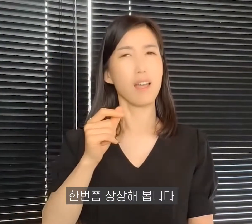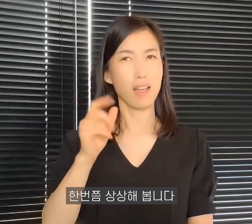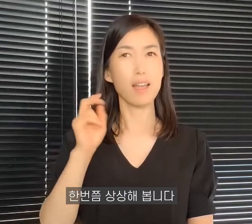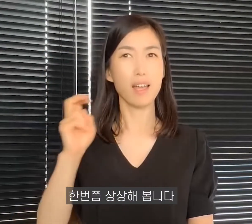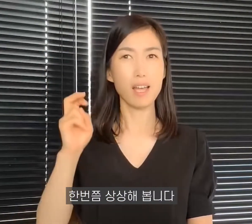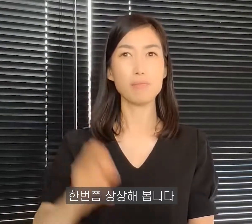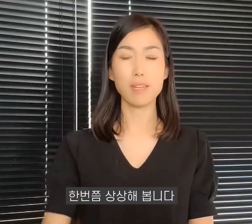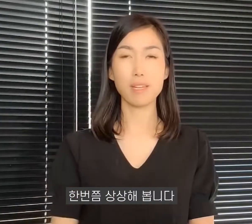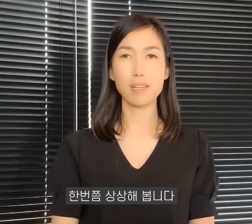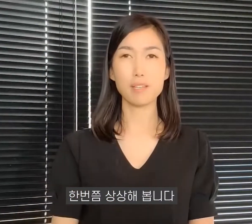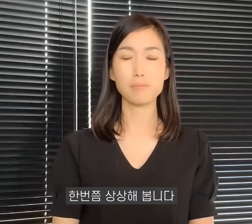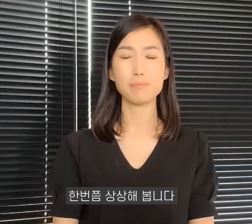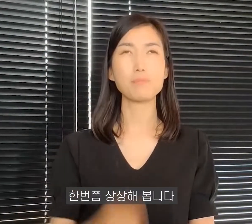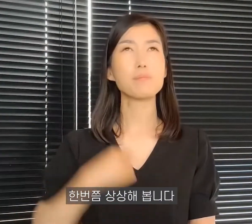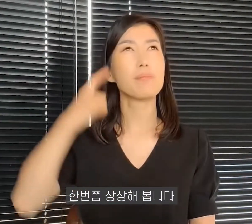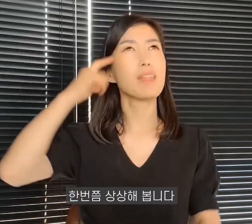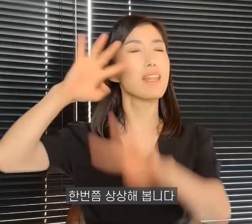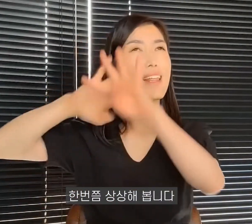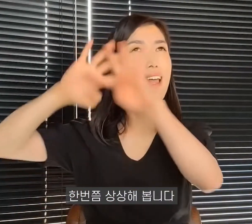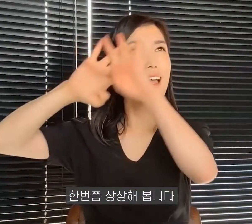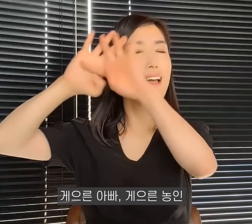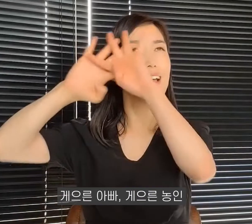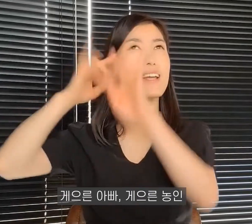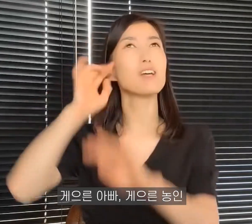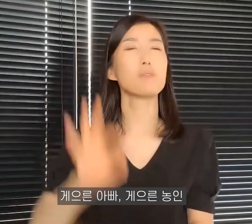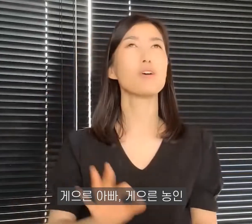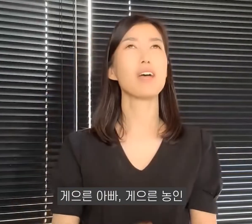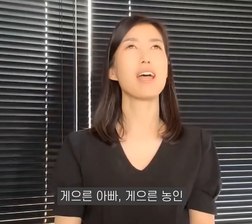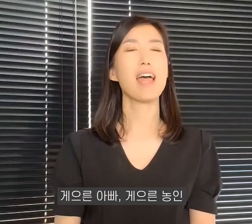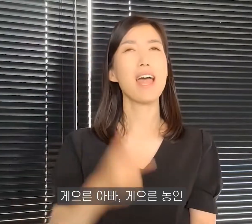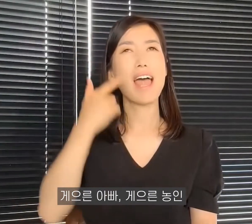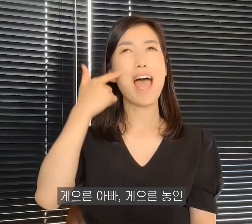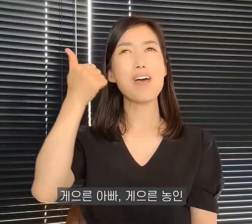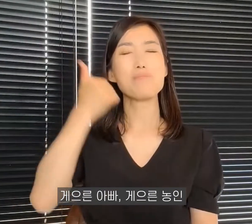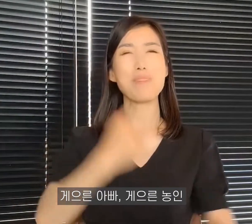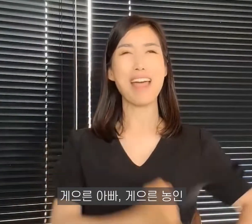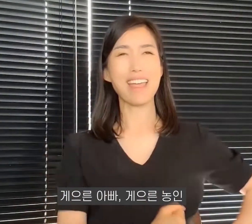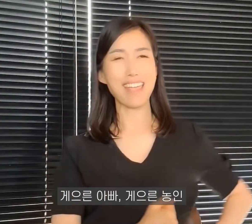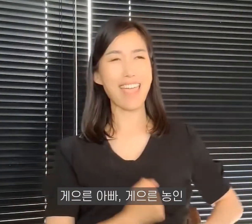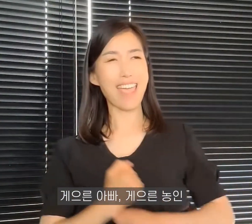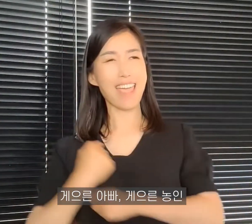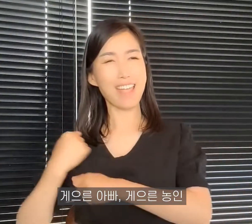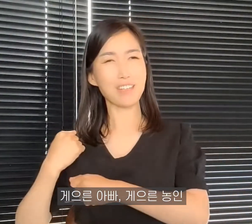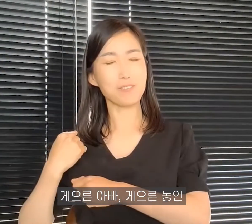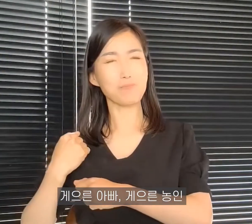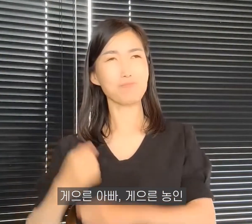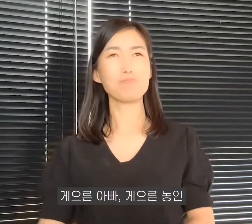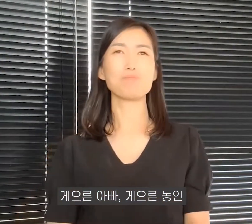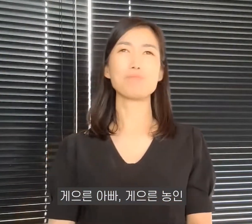한번쯤 상상해 봅니다 게으른 아빠 게으른 농인